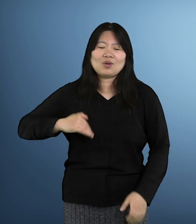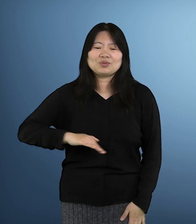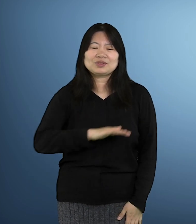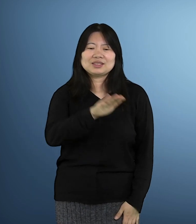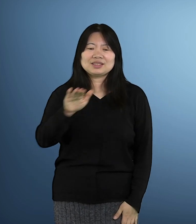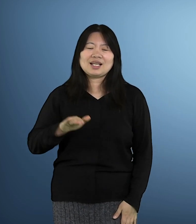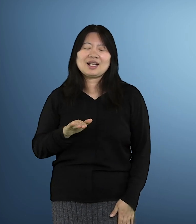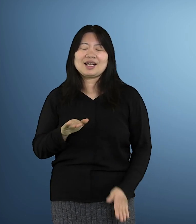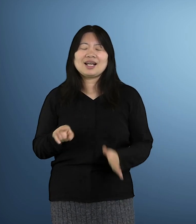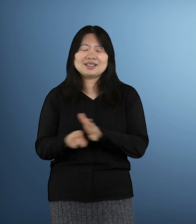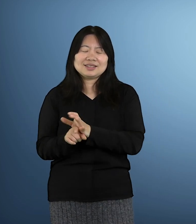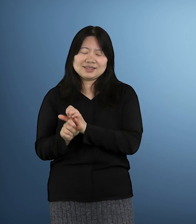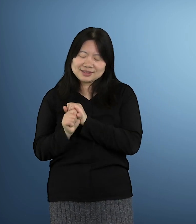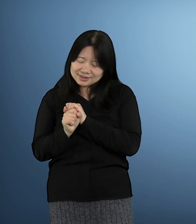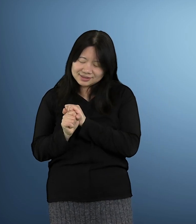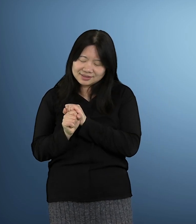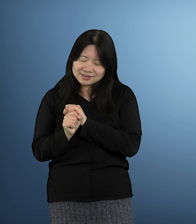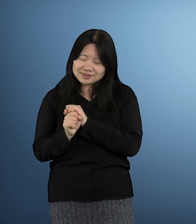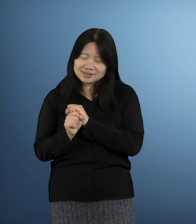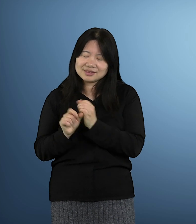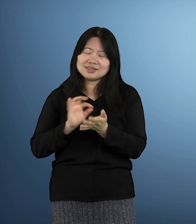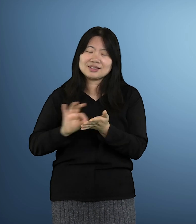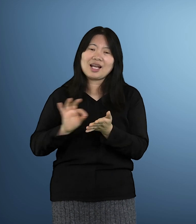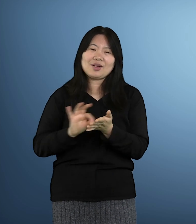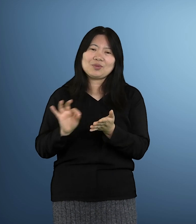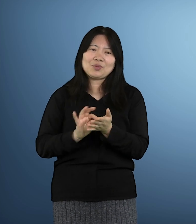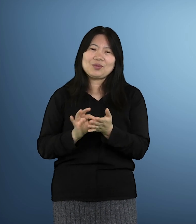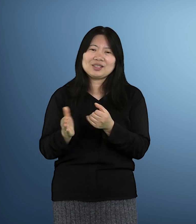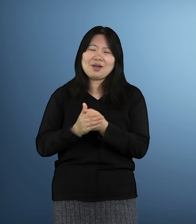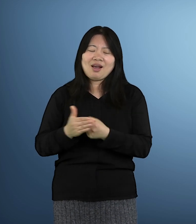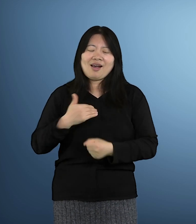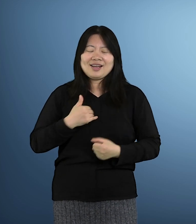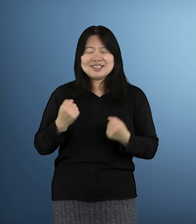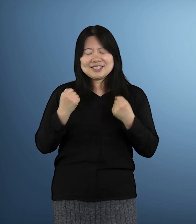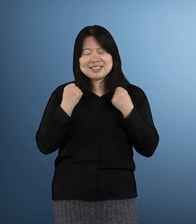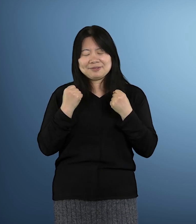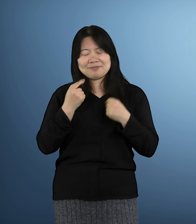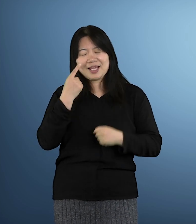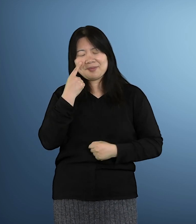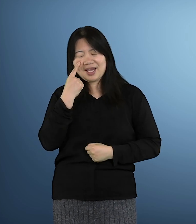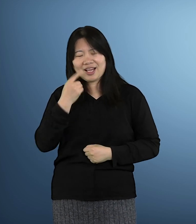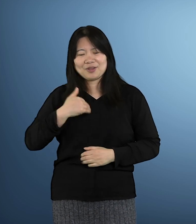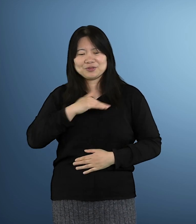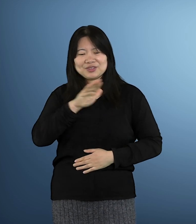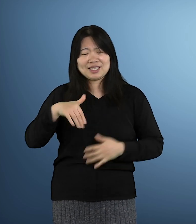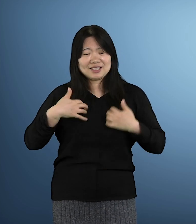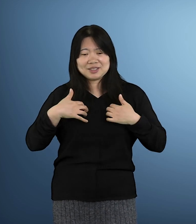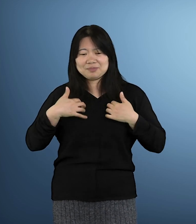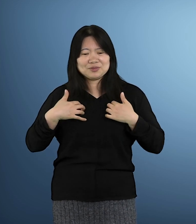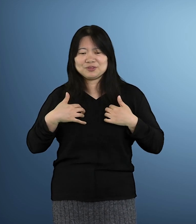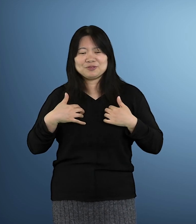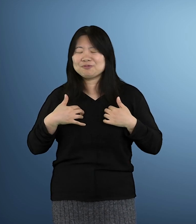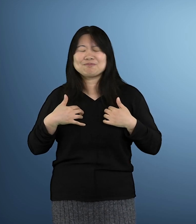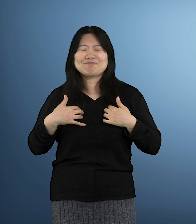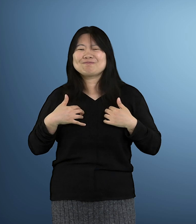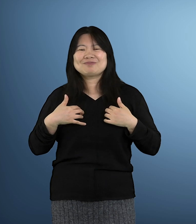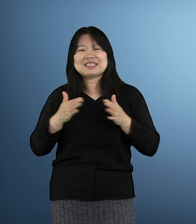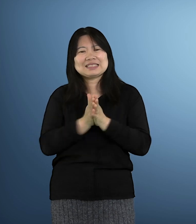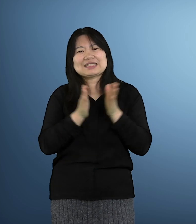우리가 의지력을 발동시켜서 그래 힘내야지, 이게 우리 기쁨의 출처가